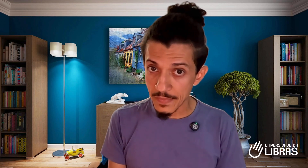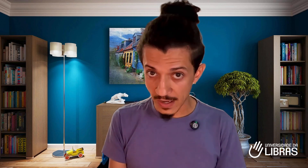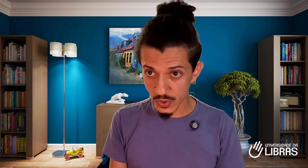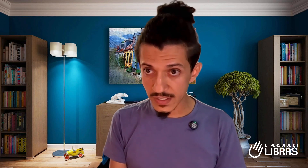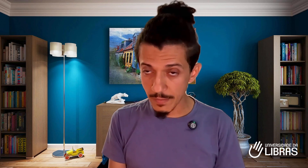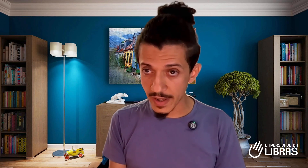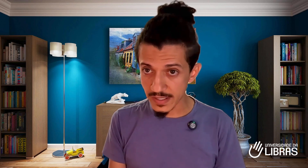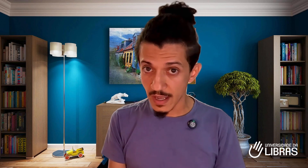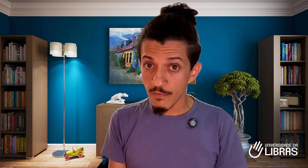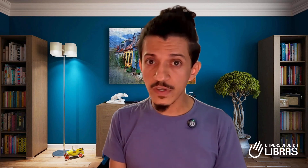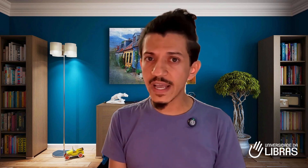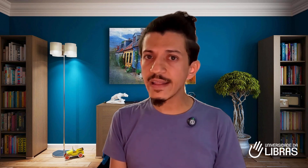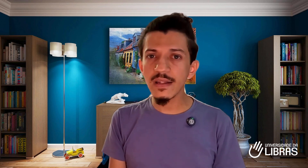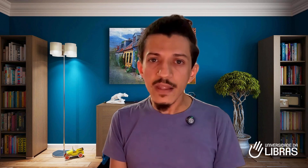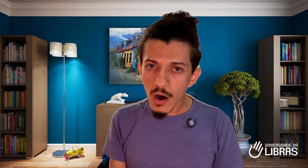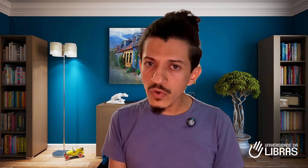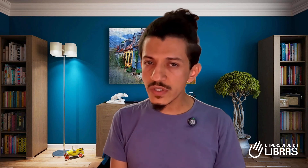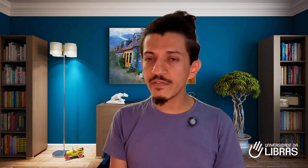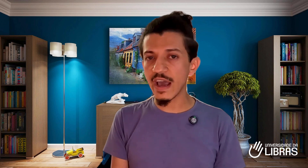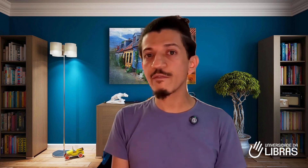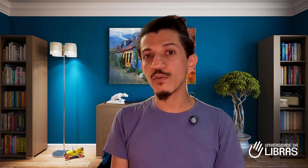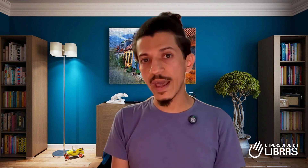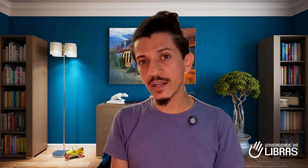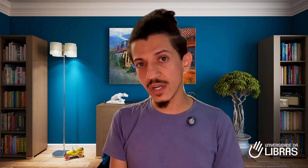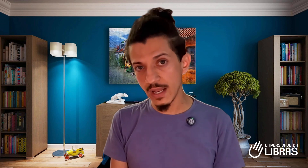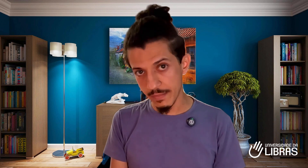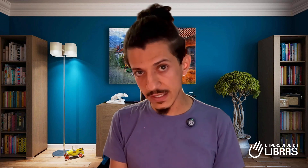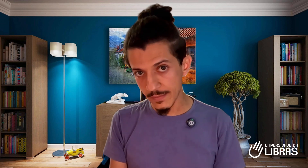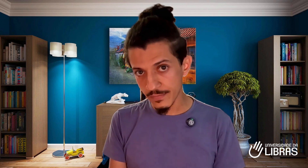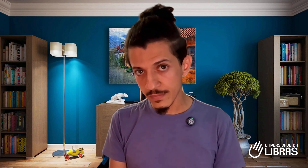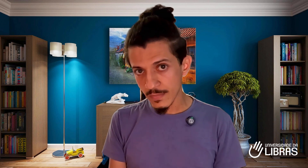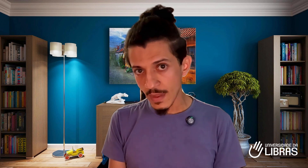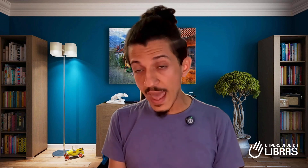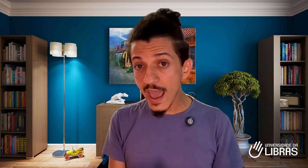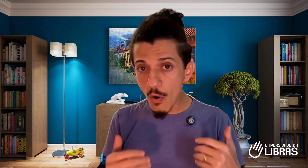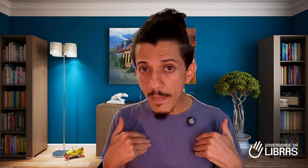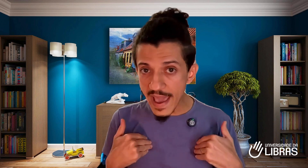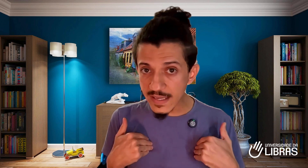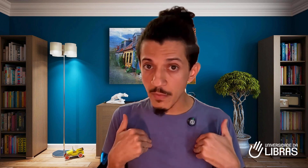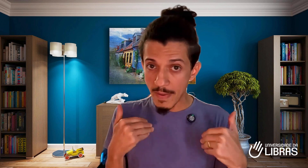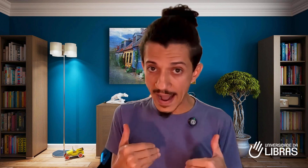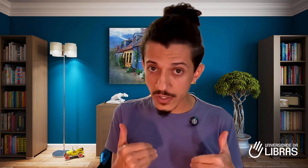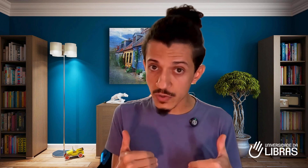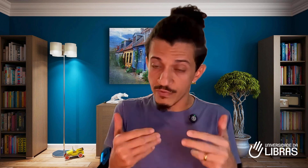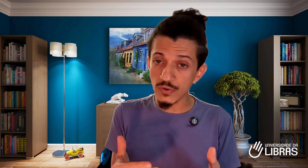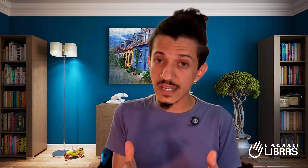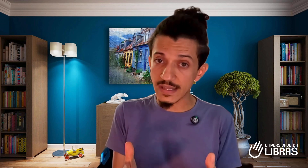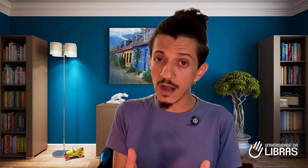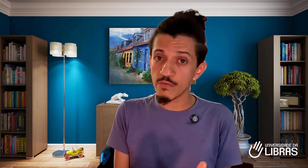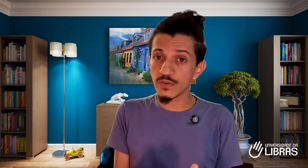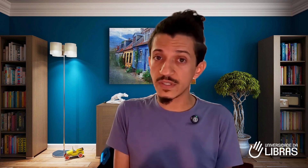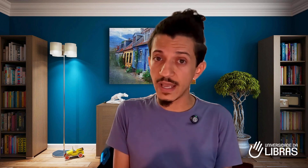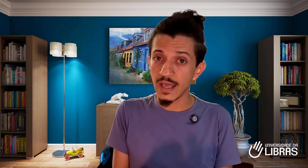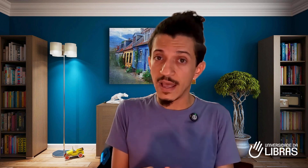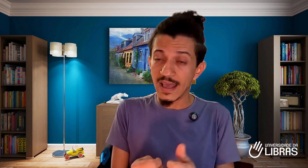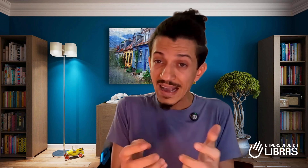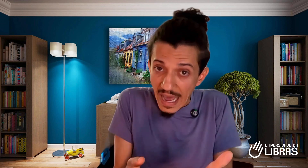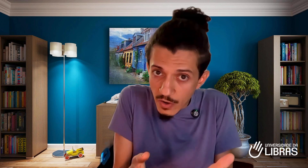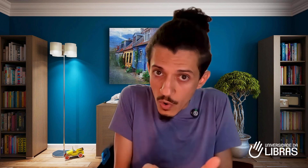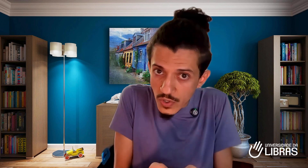8 semanas, você ainda não estiver fluente em Libras, eu mesmo, Madison, vou sentar com você em carne e osso,